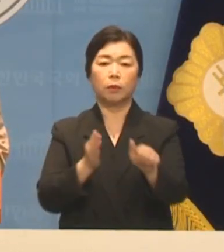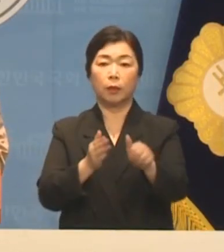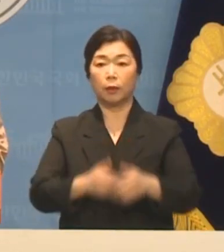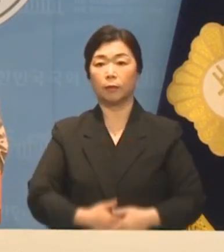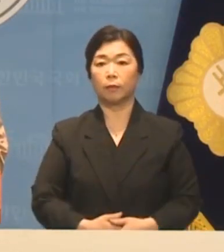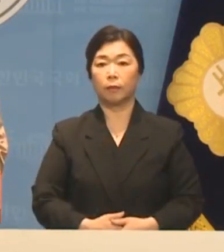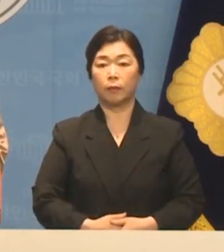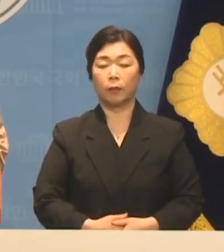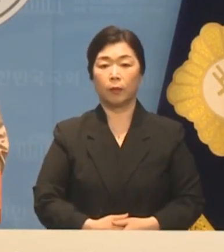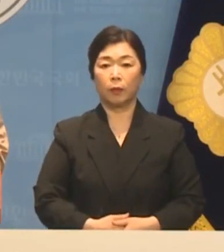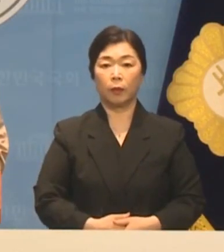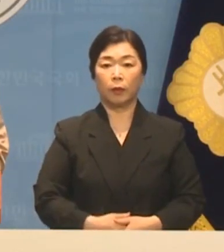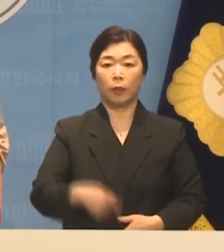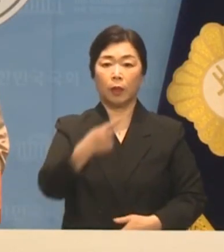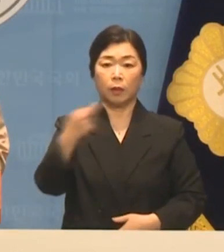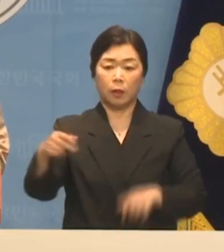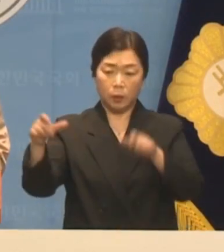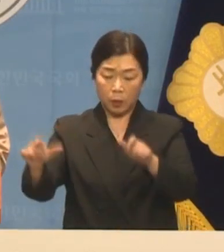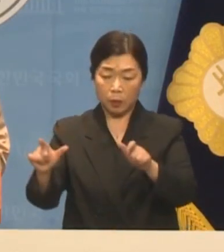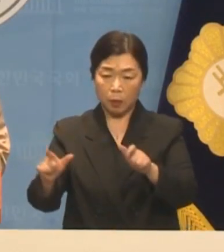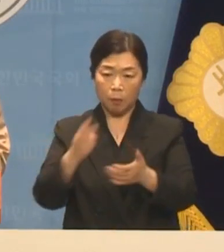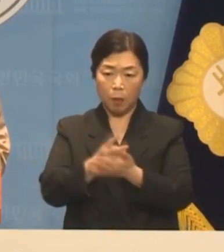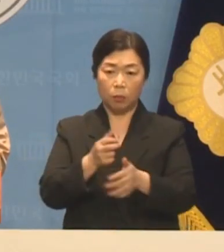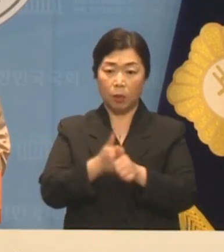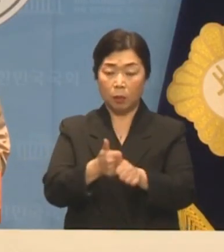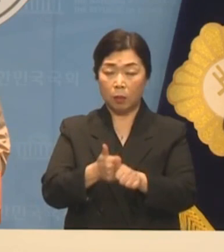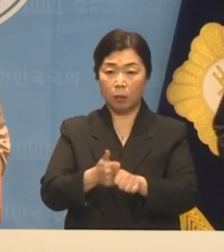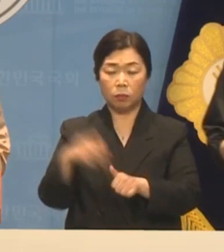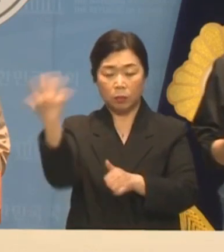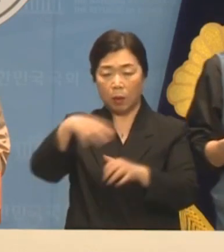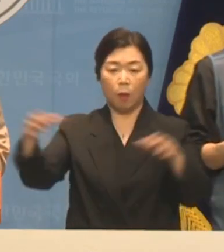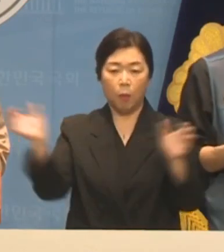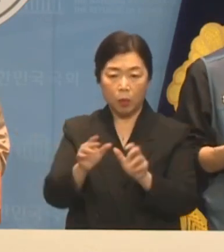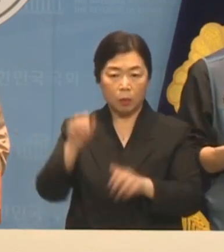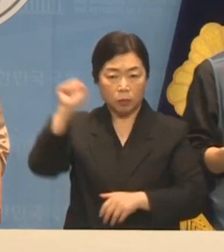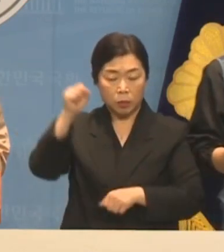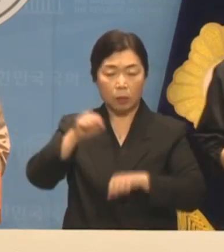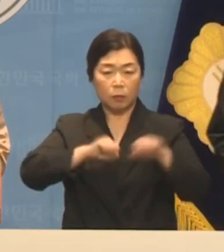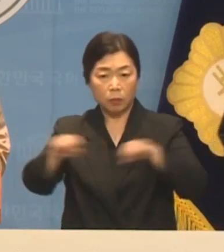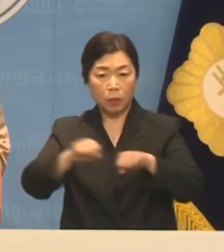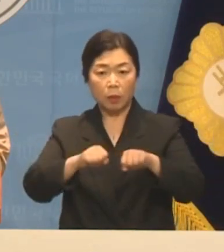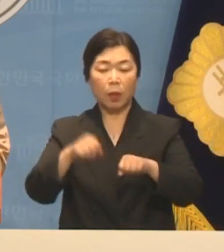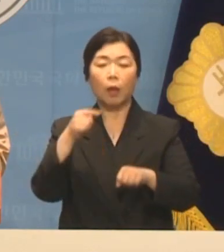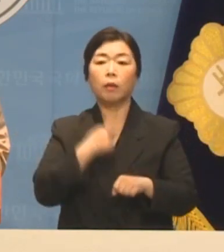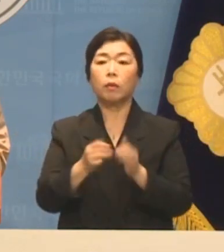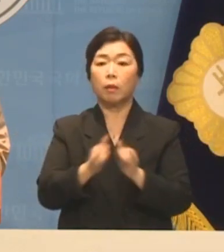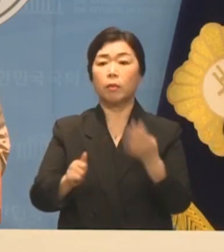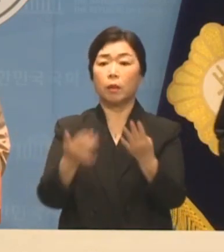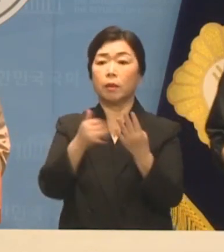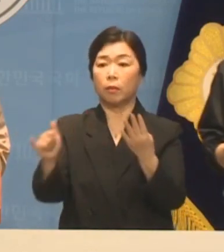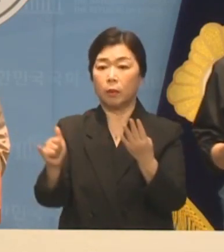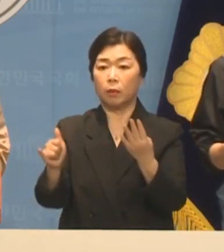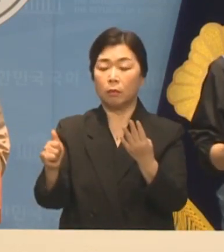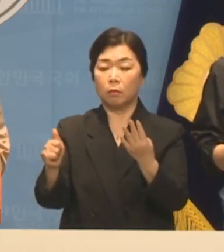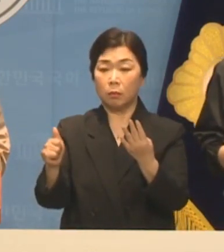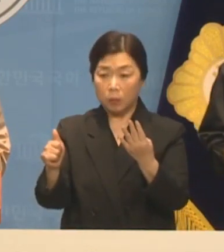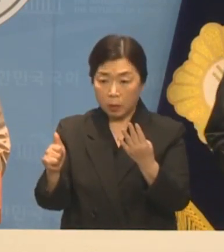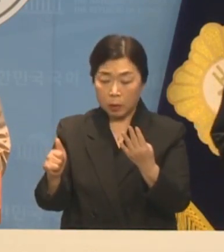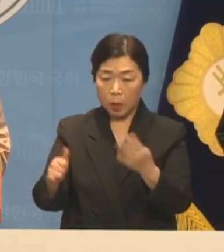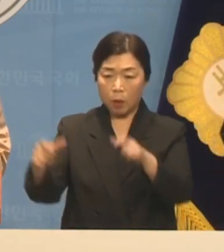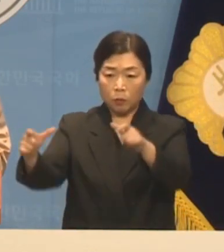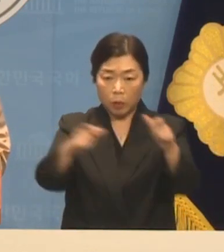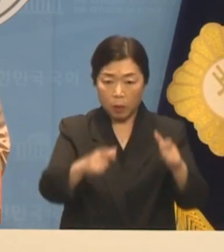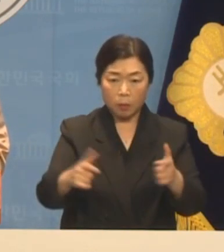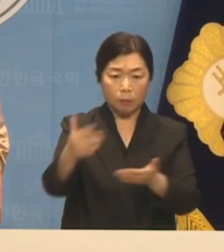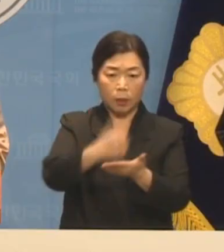일산 지회에서 합법적으로 쟁의 행위를 하고 현장에 복귀했던 조합원 4명이 구역 회수,